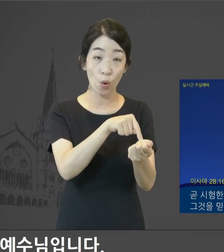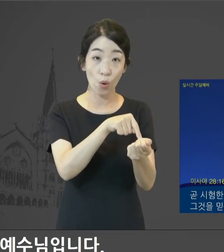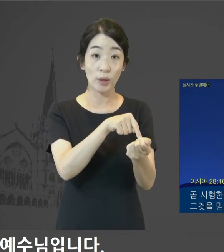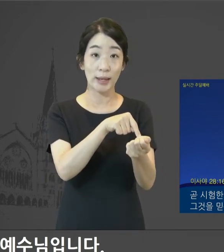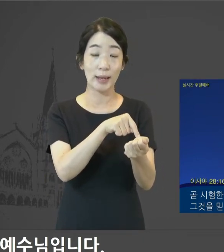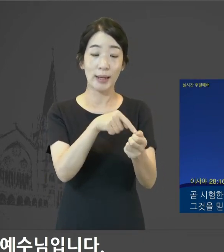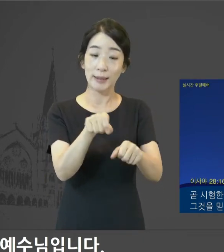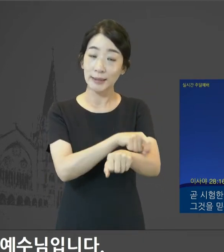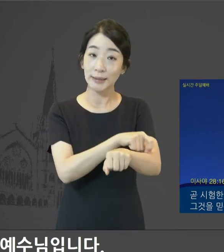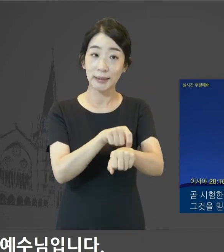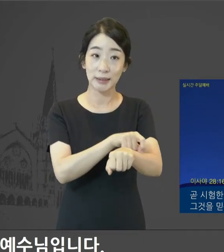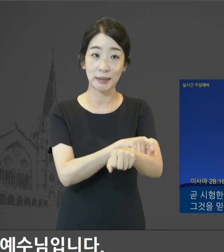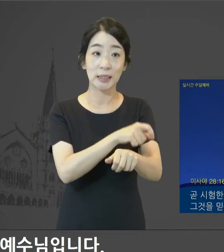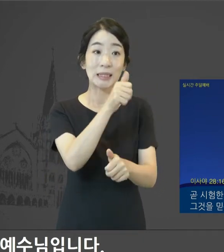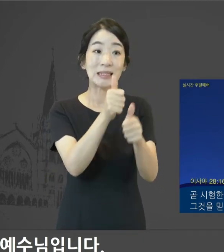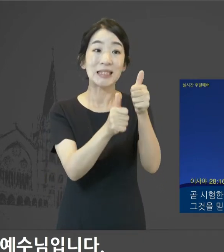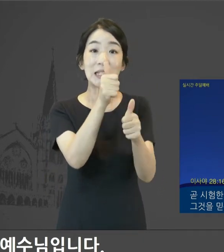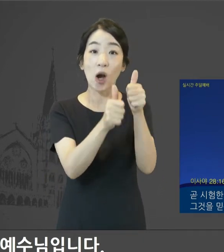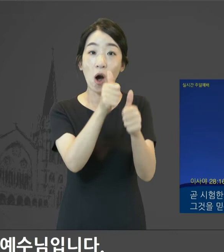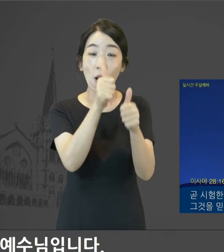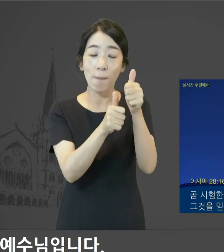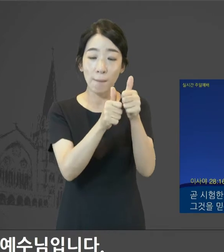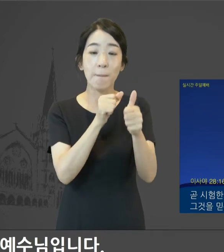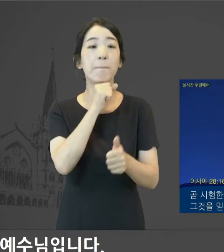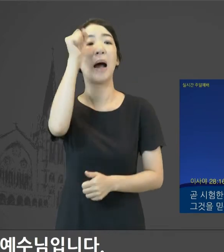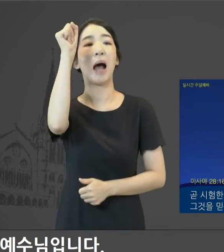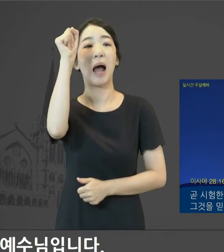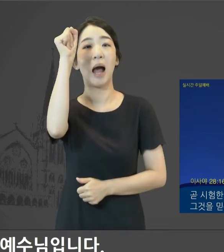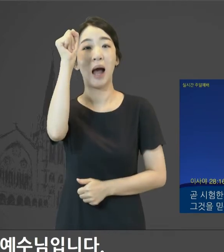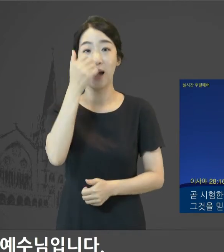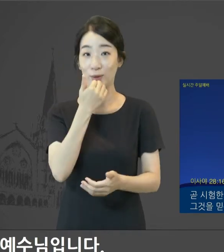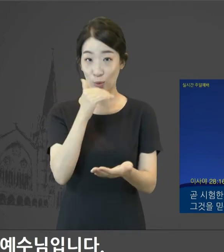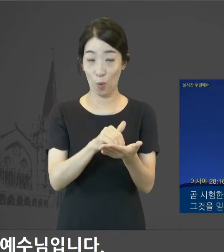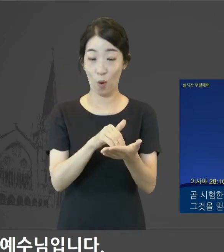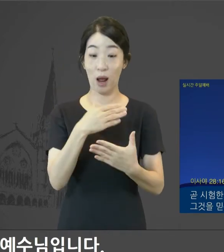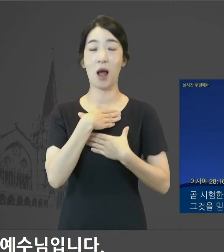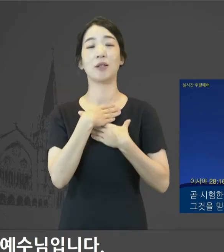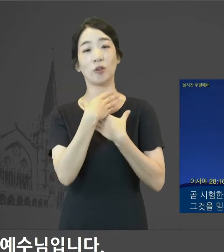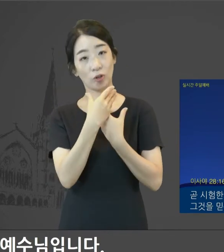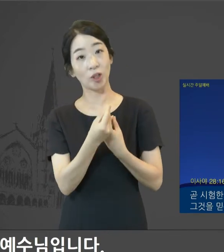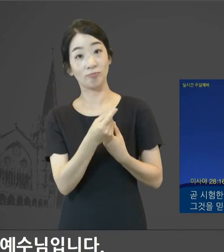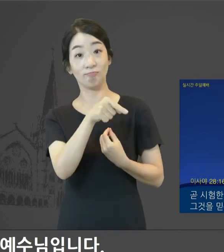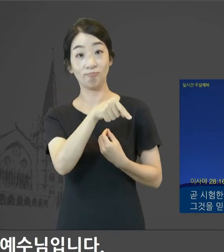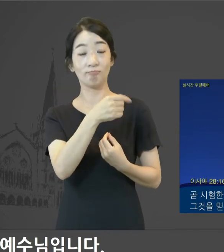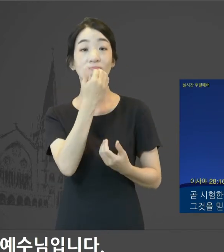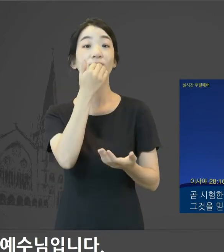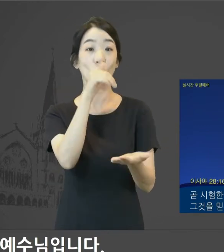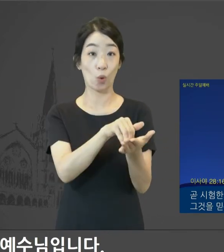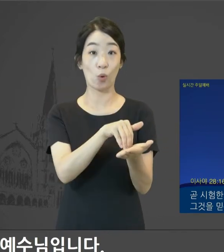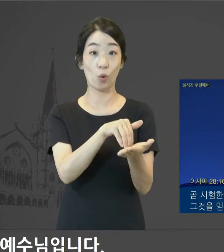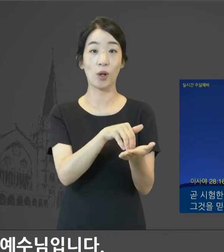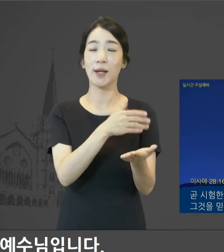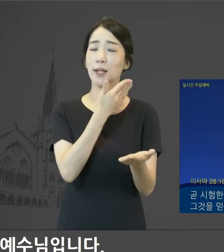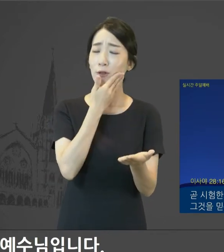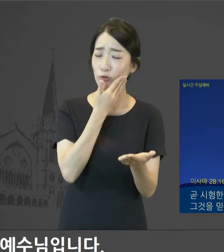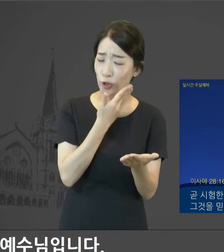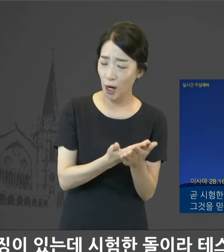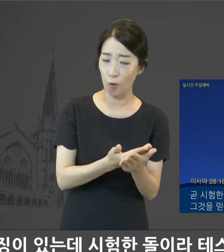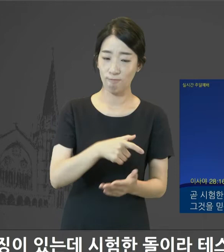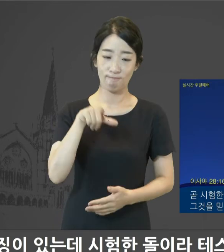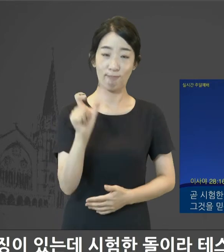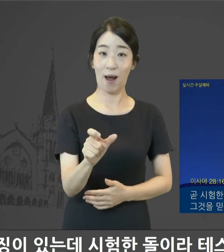시험한 돌이라, 이건 뭐냐면 테스트를 통과한 돌이라는 거예요. 안전한 돌이라는 것이고, 귀하고